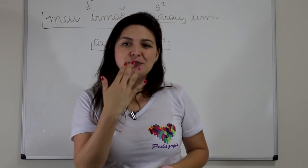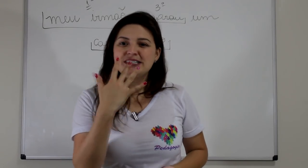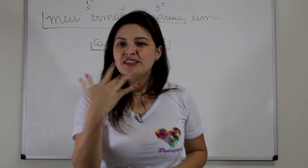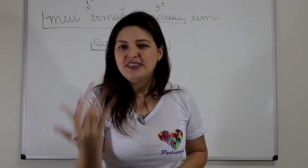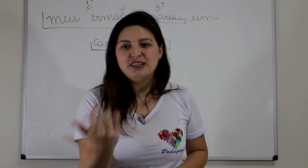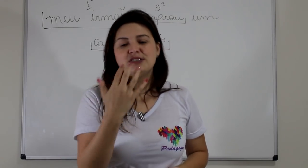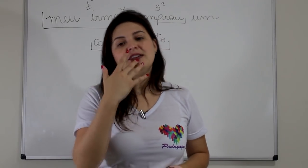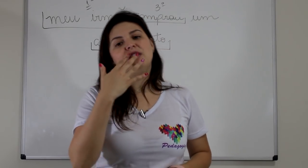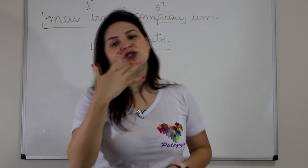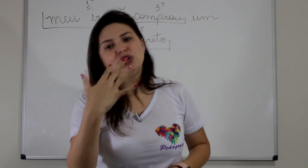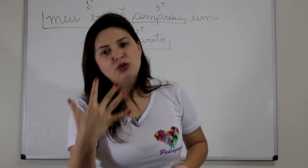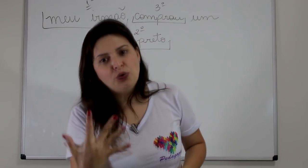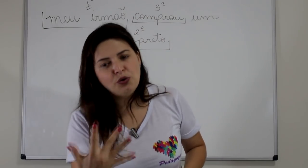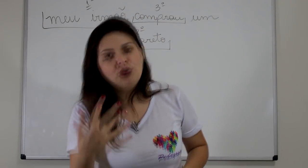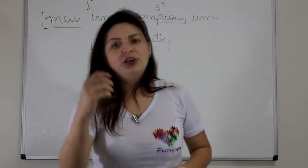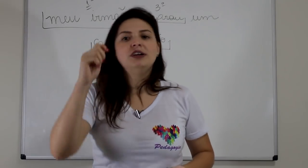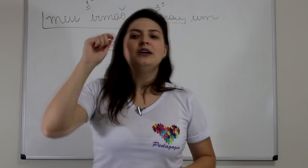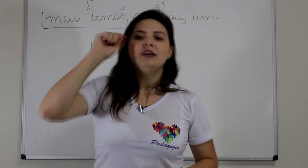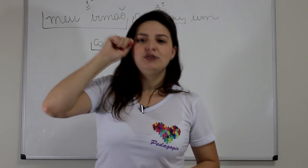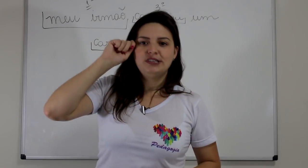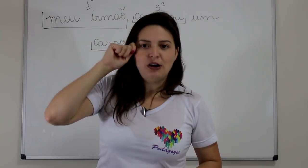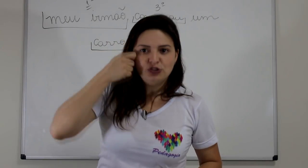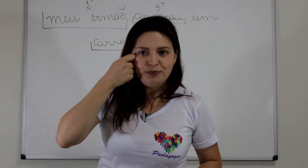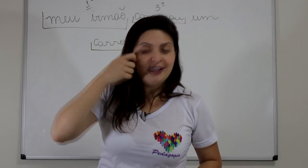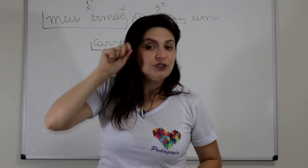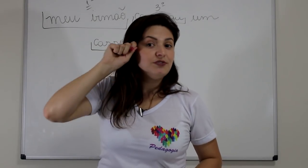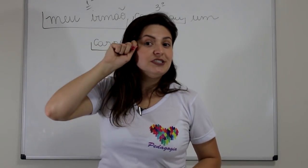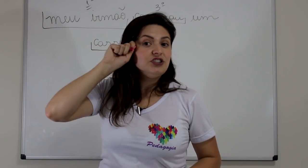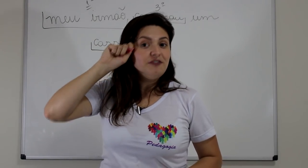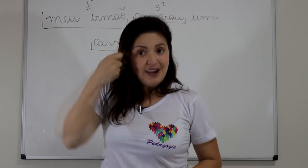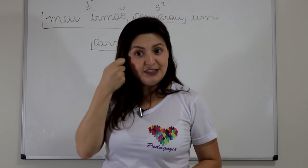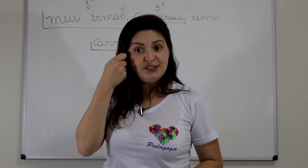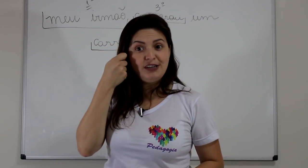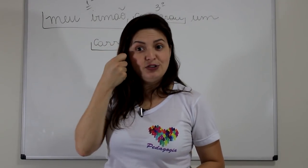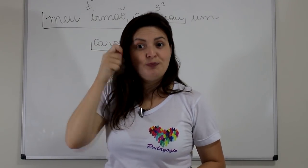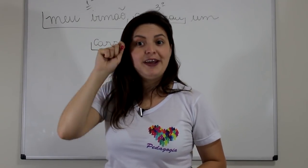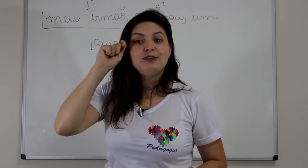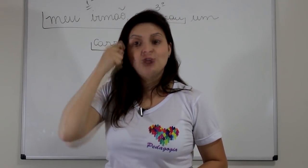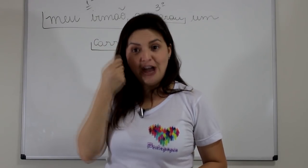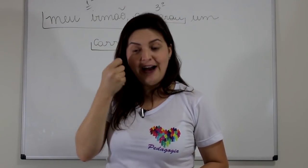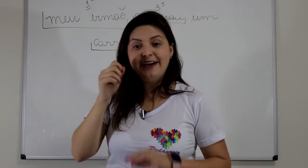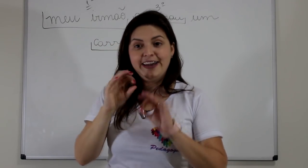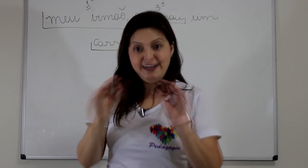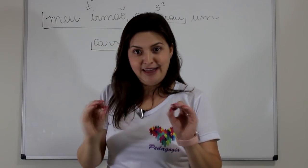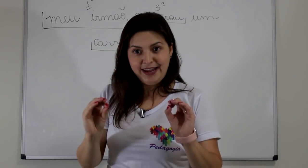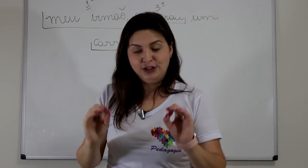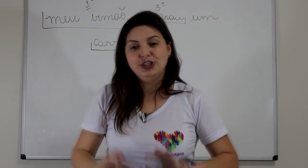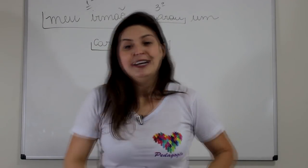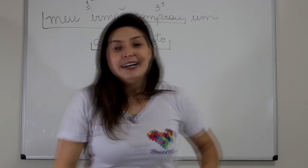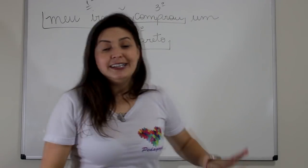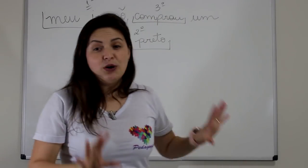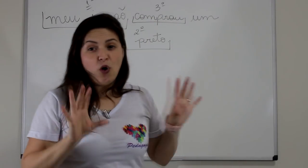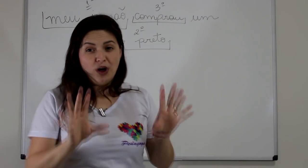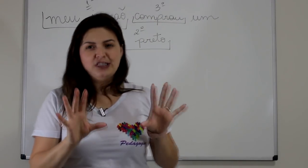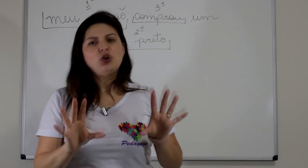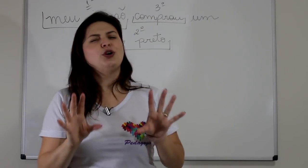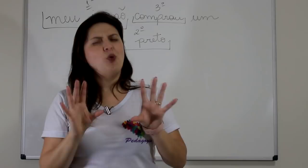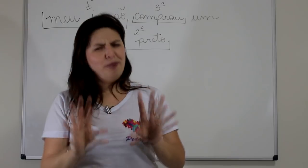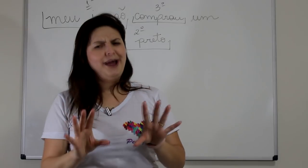precisa fazer o sinal de cor e o sinal de preto. Se você já faz o sinal de preto, já entende. Então, olha só que